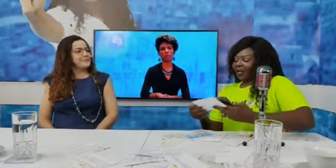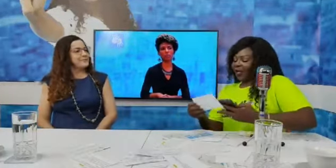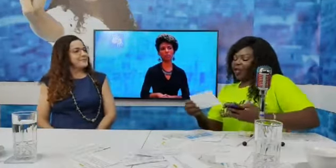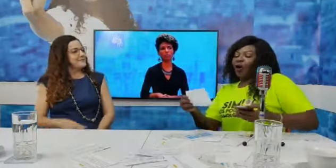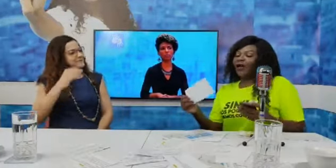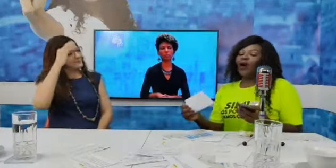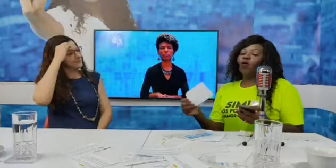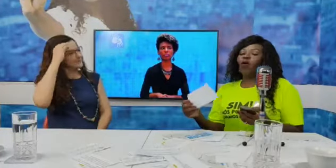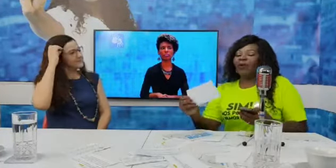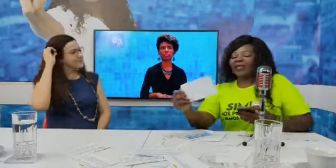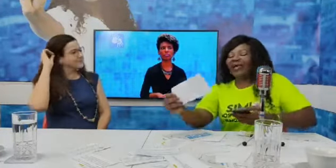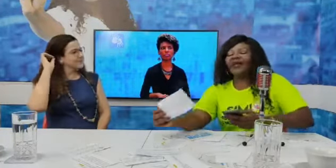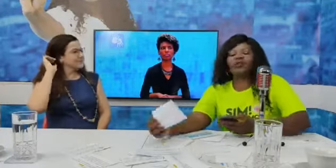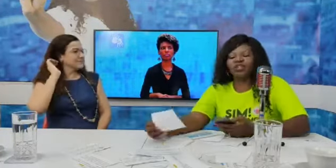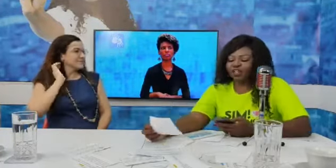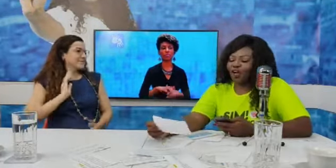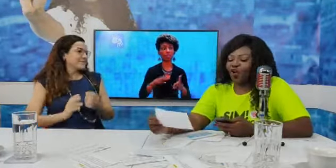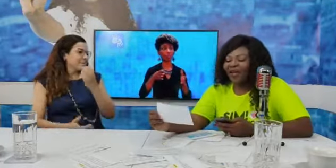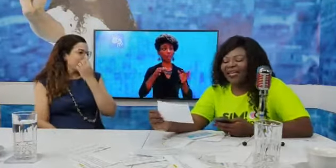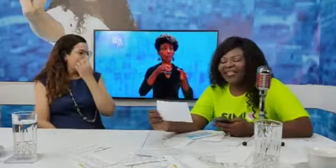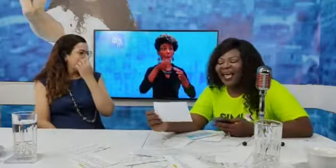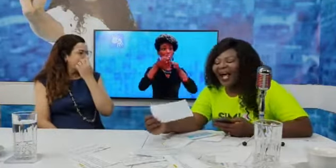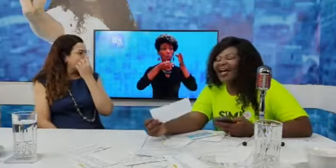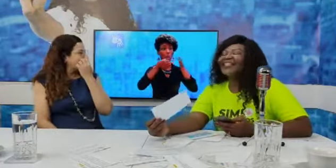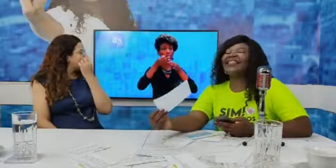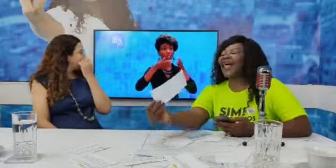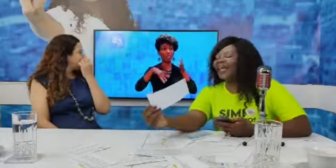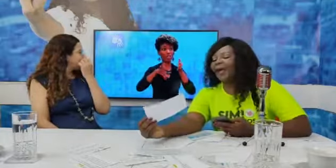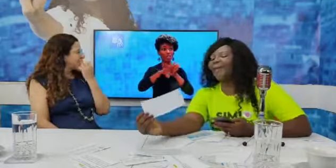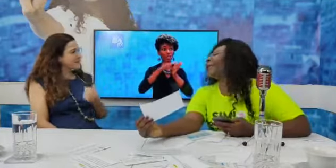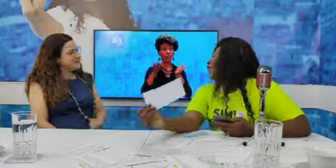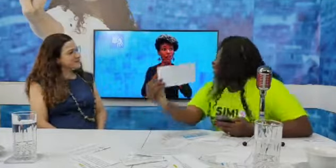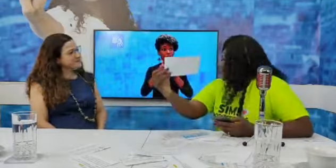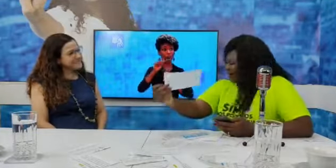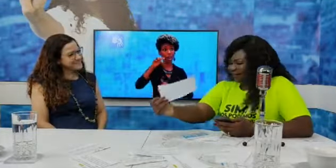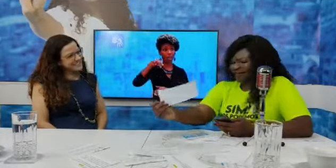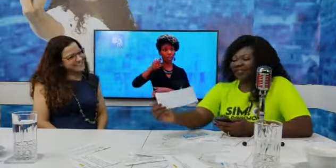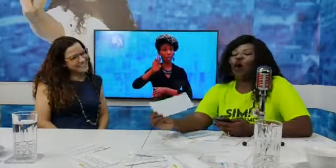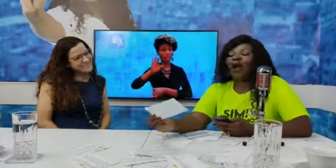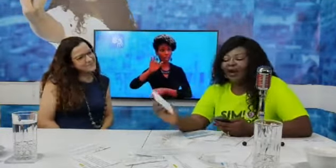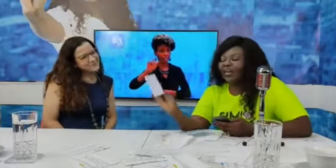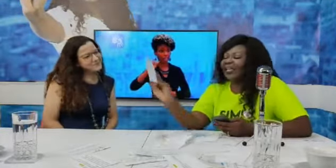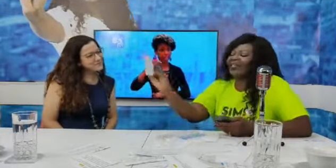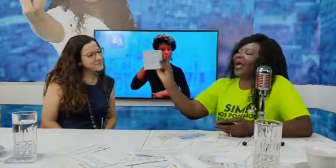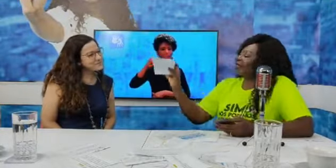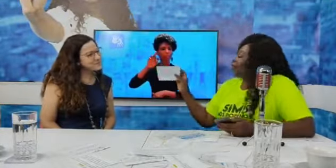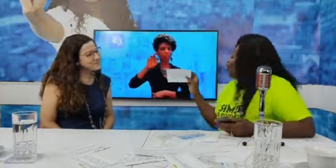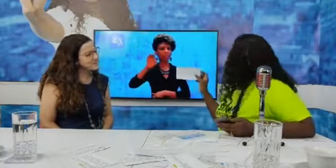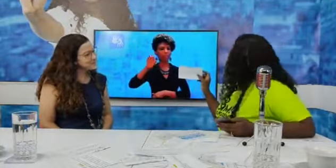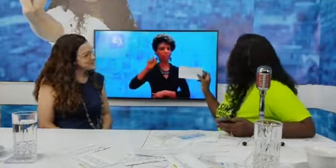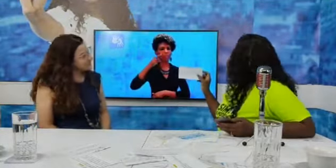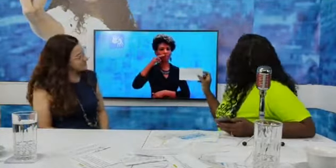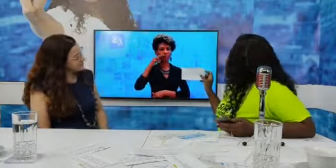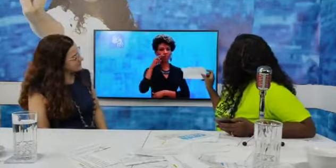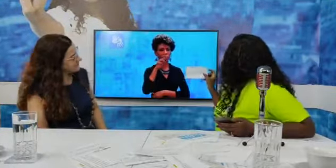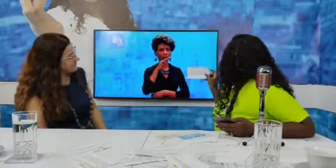Ok, olha o comentário que chegou aqui da Andreia Pires. Olha o que está aqui,